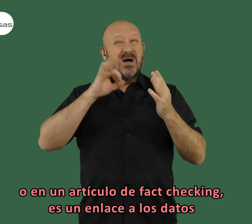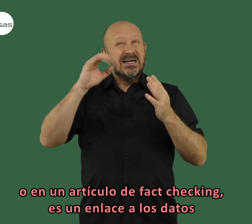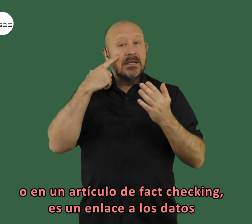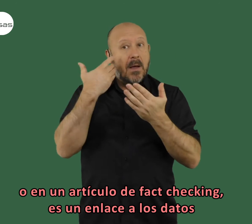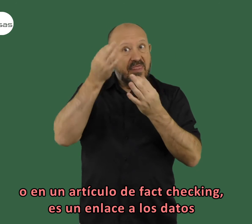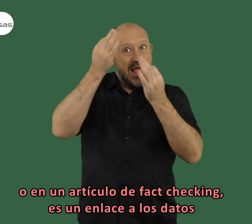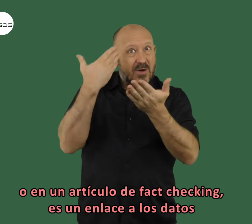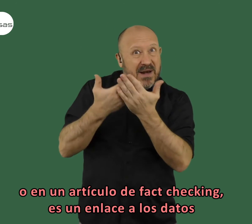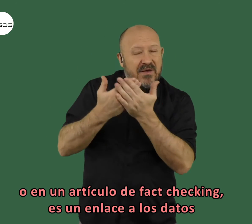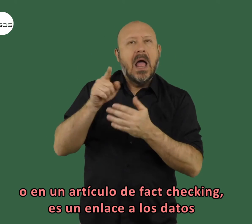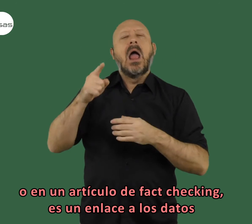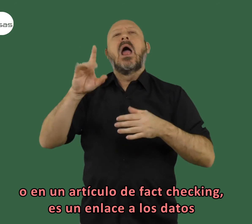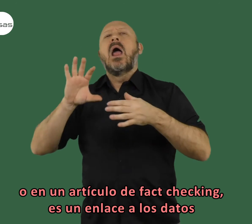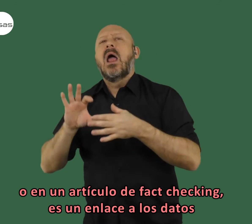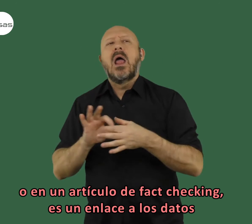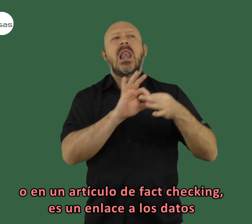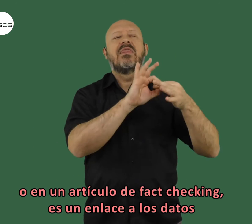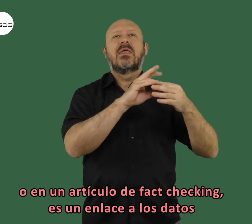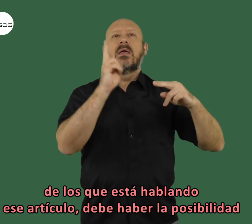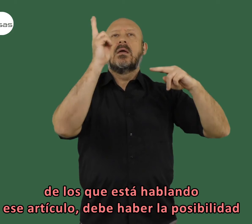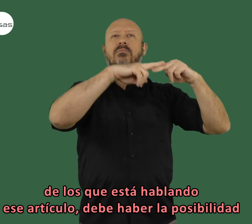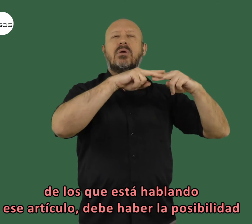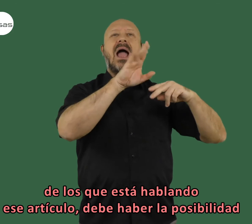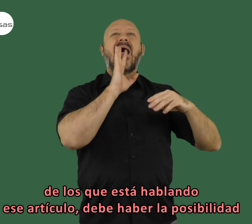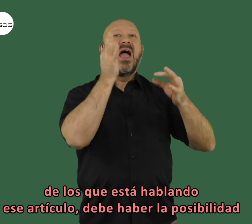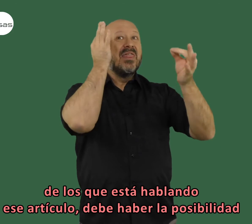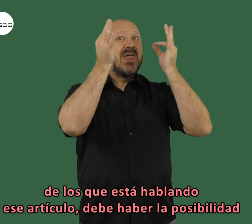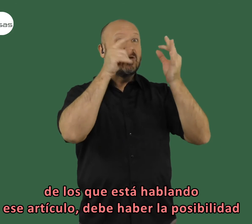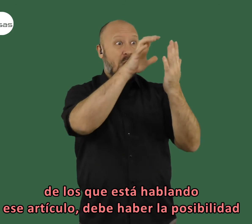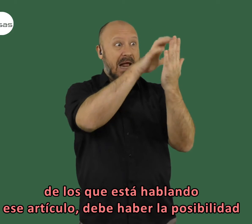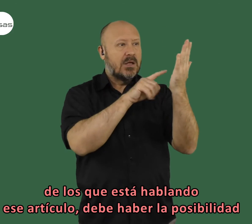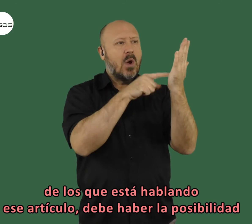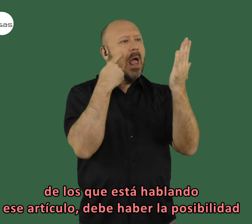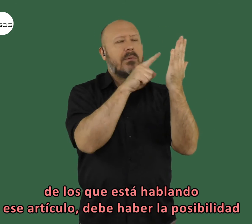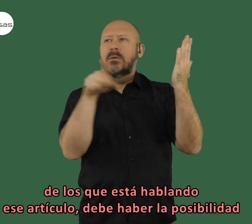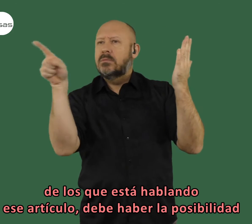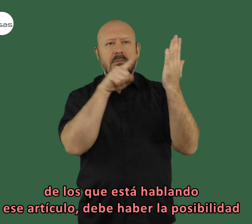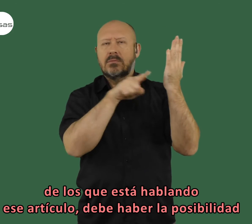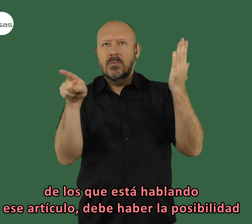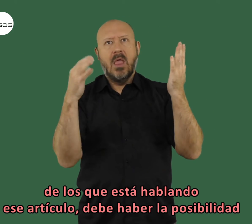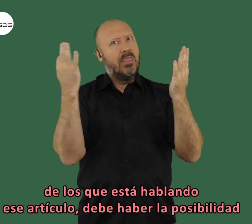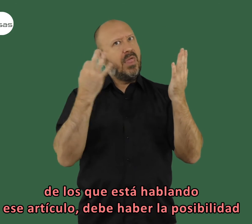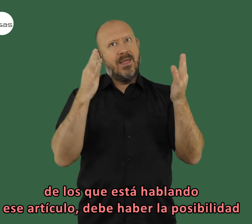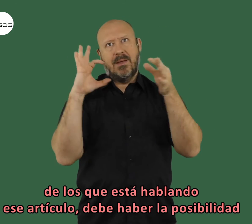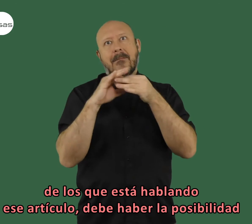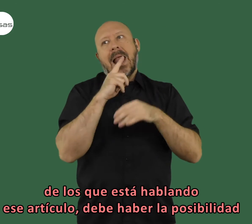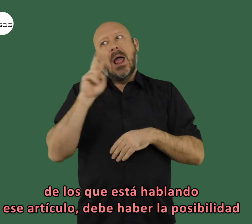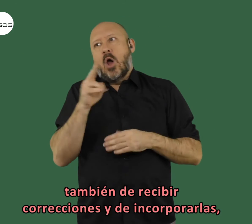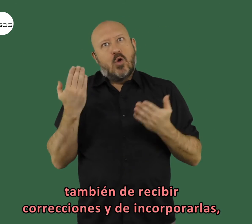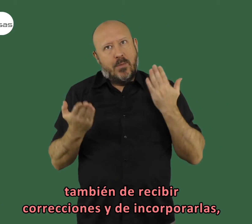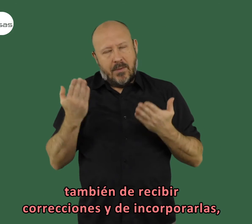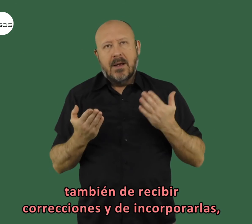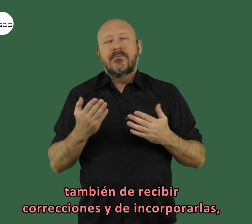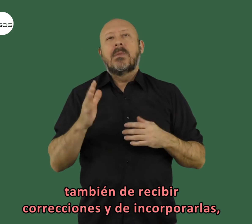de fact-checking es un enlace a los datos de los que está hablando ese artículo. Debe haber la